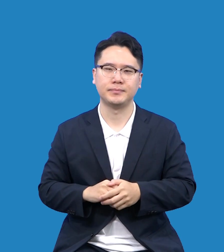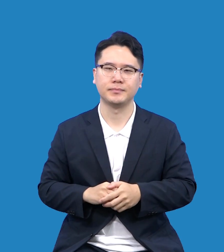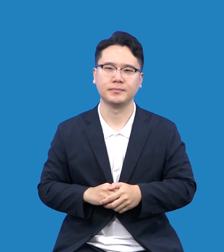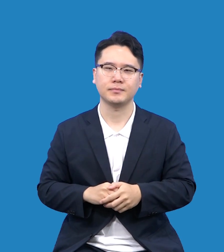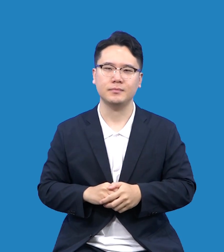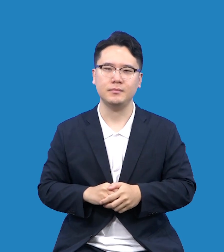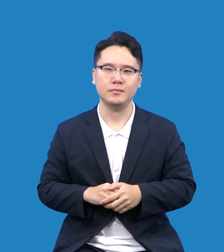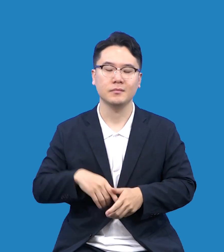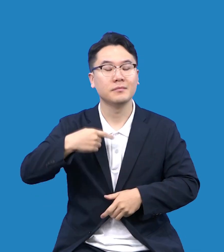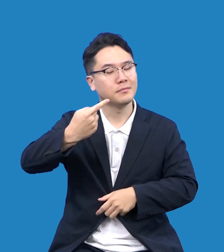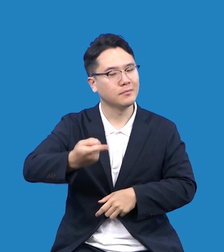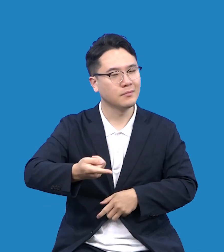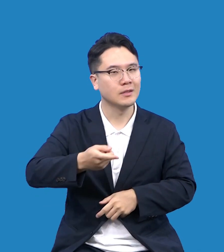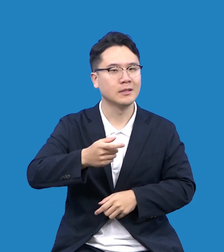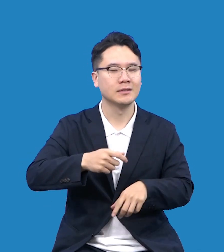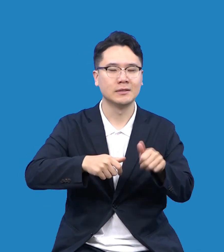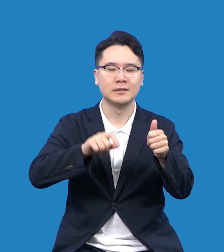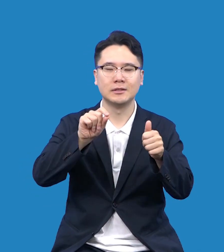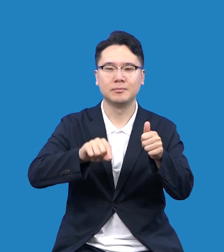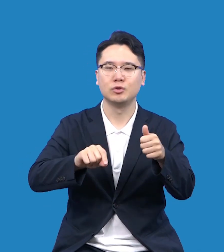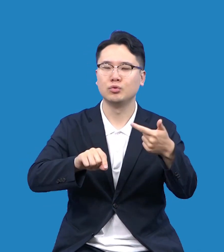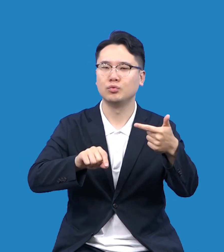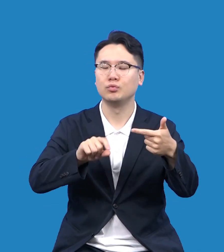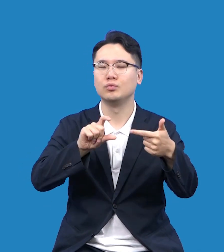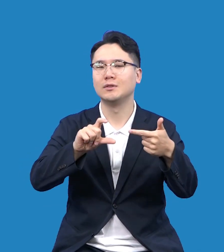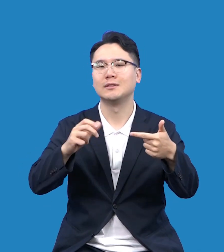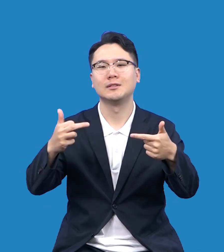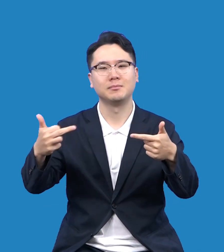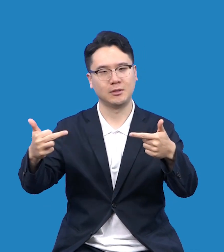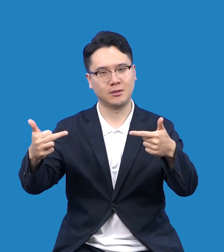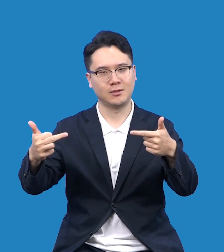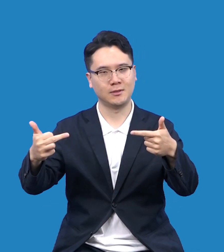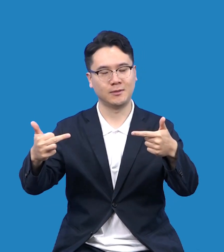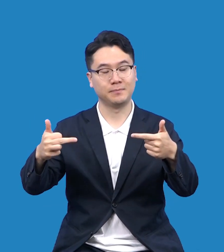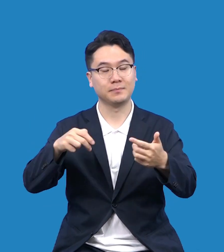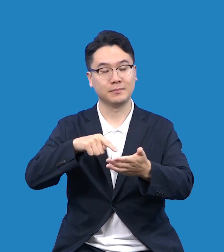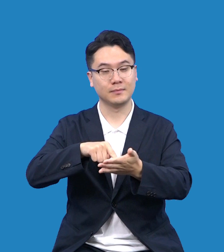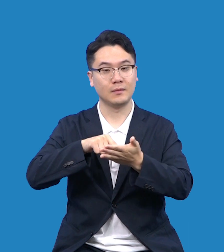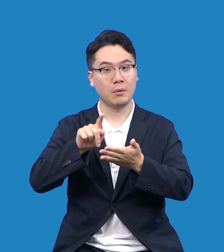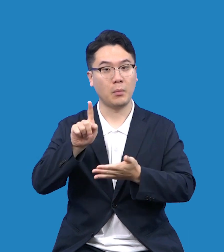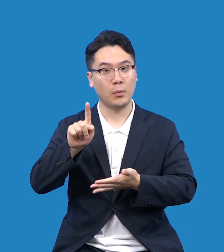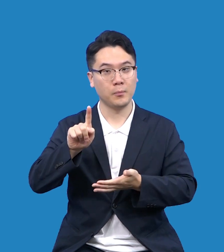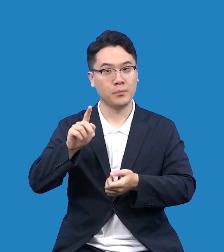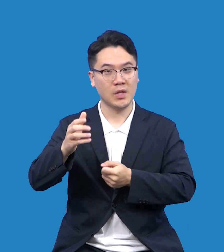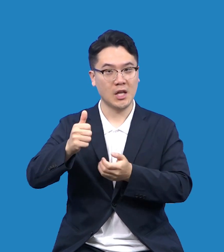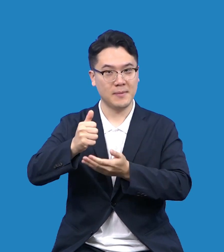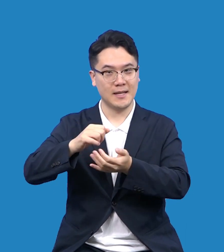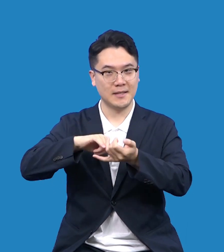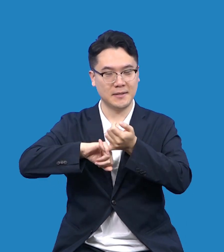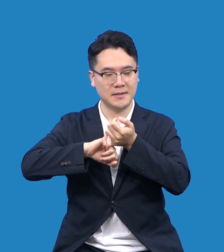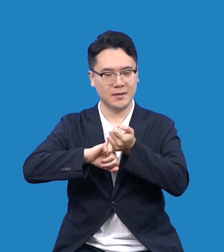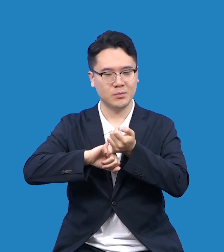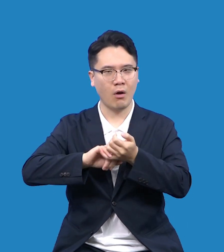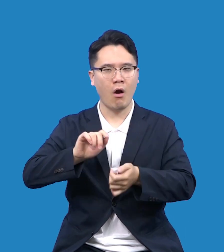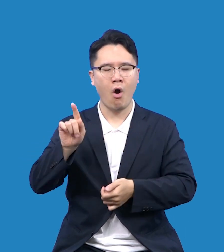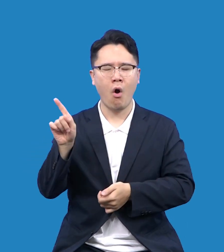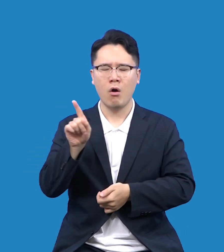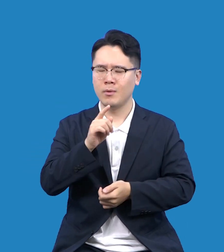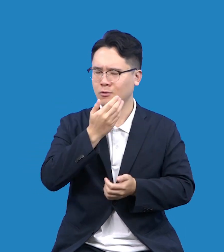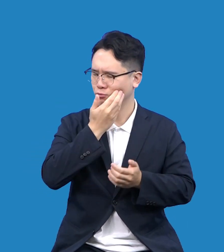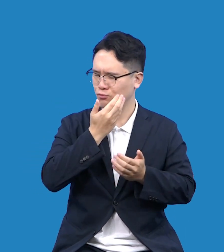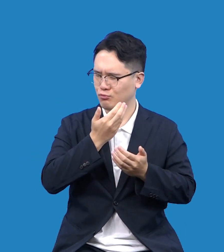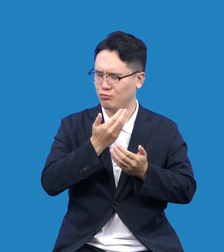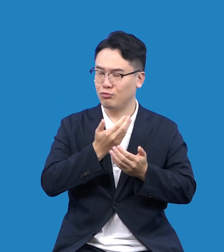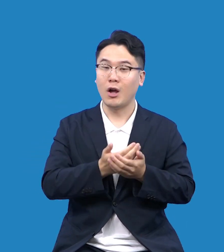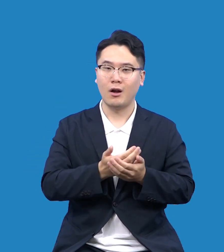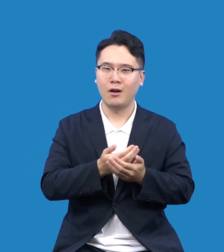이어지는 히브리서 6장 17절에서 자, 그 하나님의 약속은 얼마나 고귀한 것인가? 히브리서